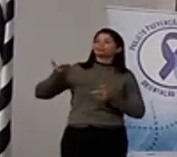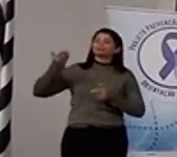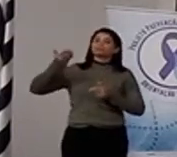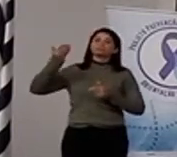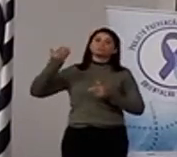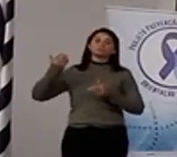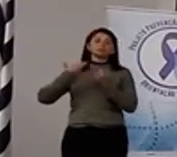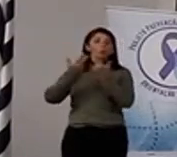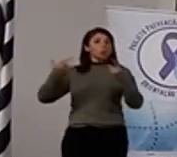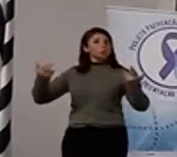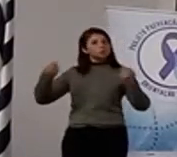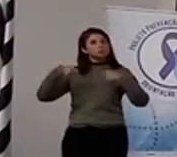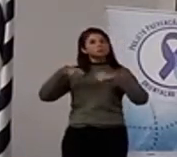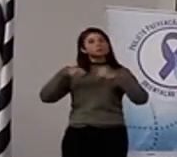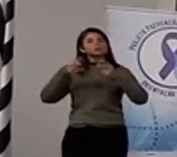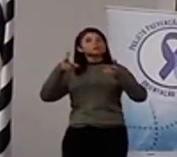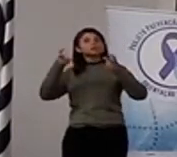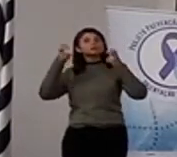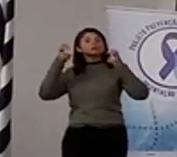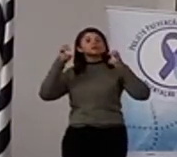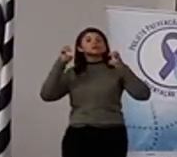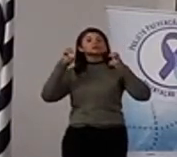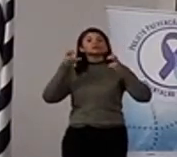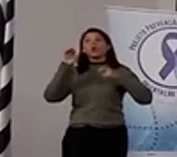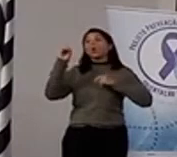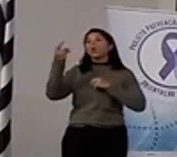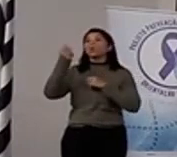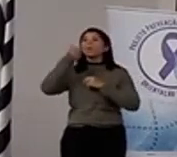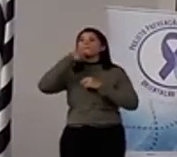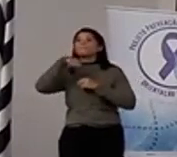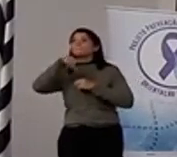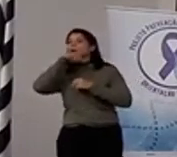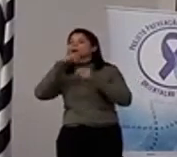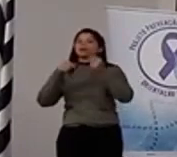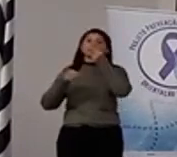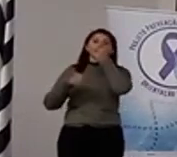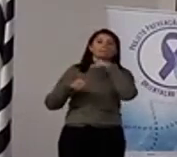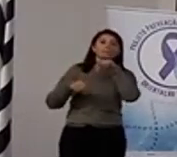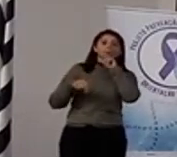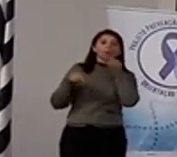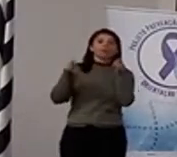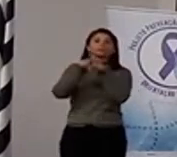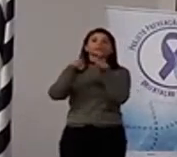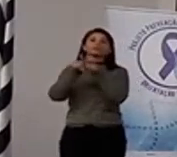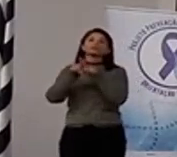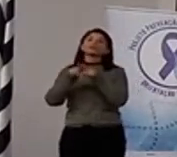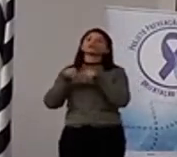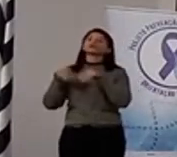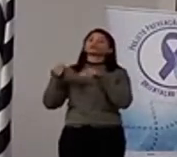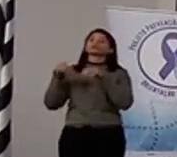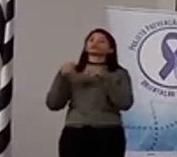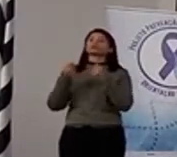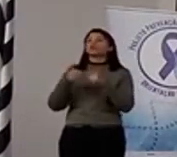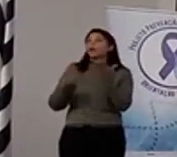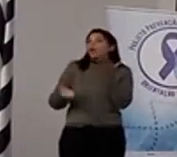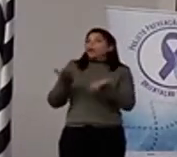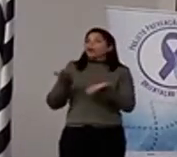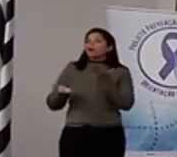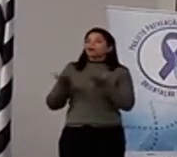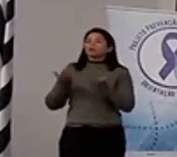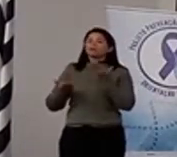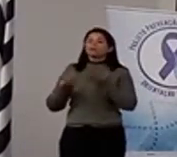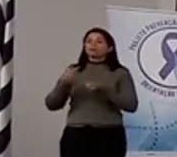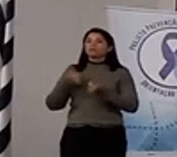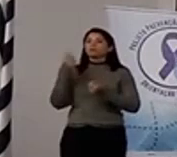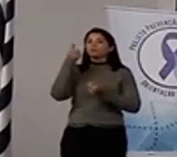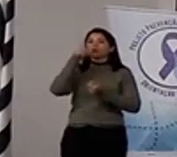que podem chamar atenção. Ou, às vezes, o pai ou a mãe têm a mesma síndrome genética, certo? Só que eles são mais leves. Então, eles